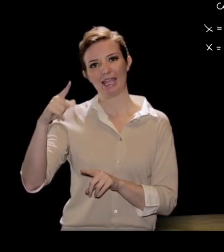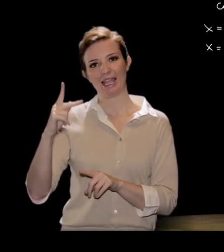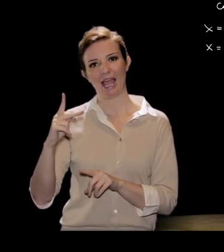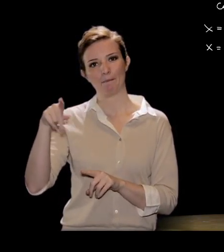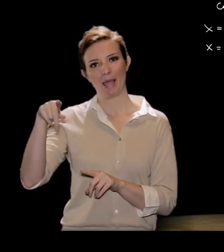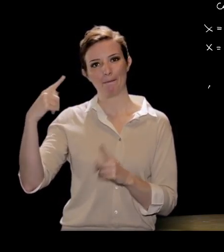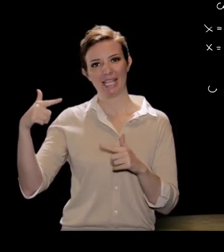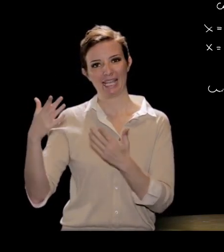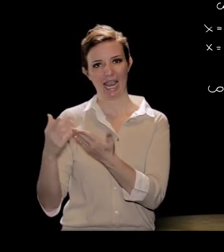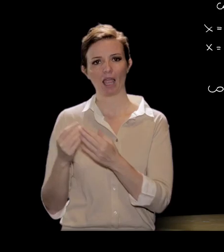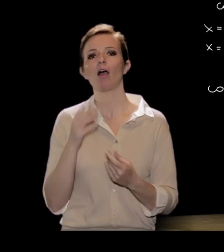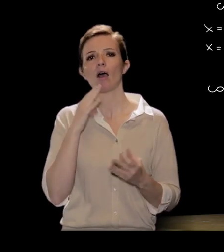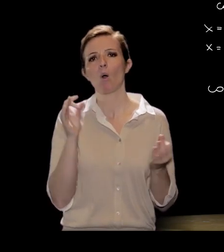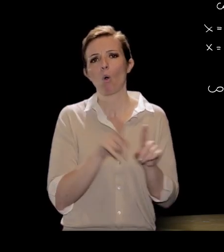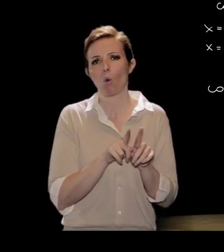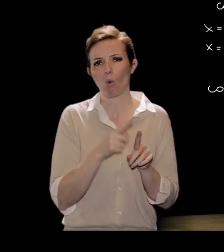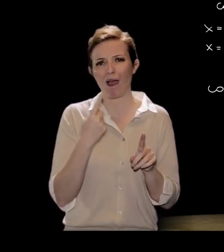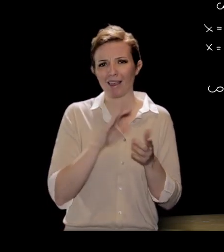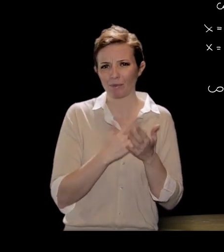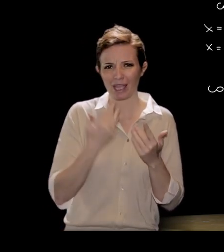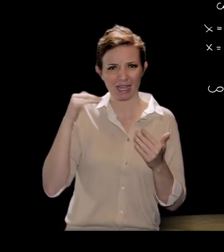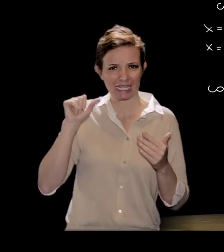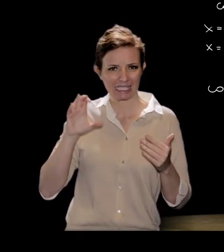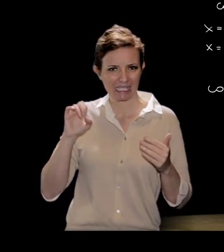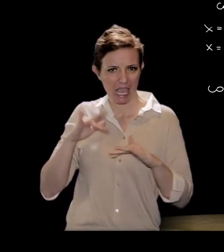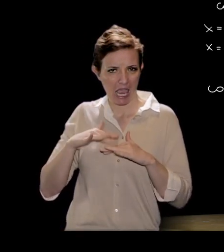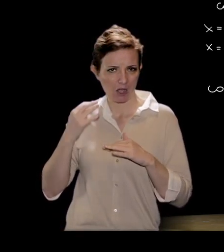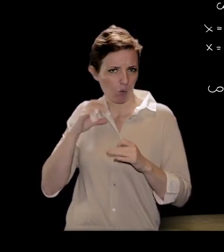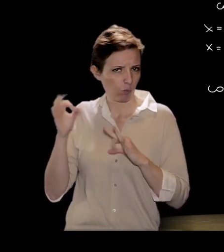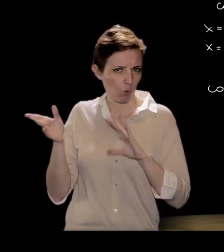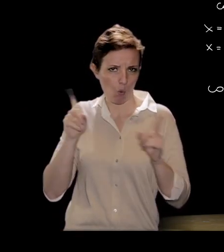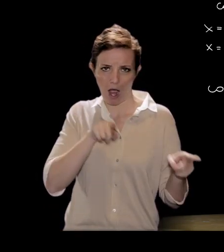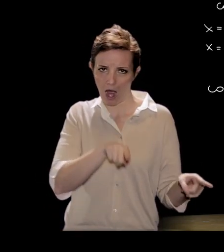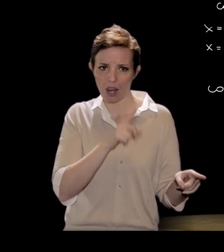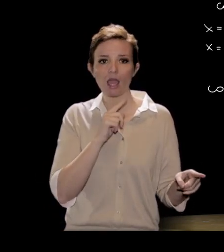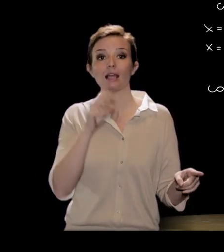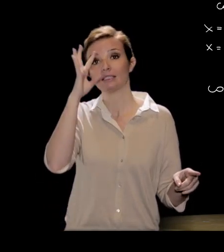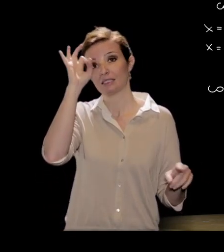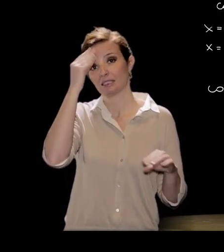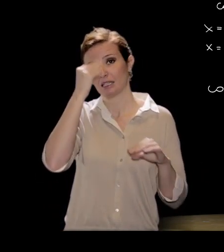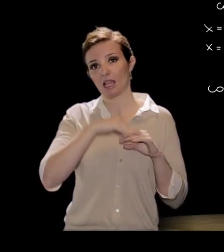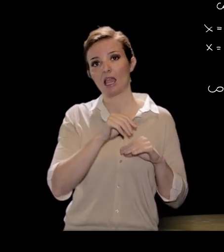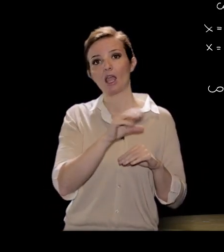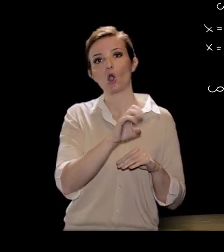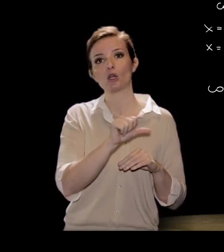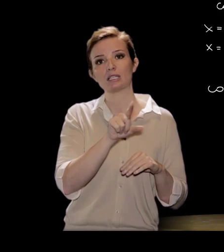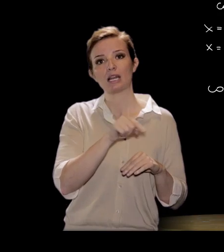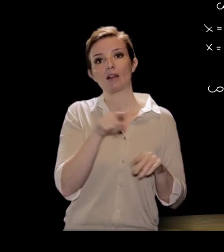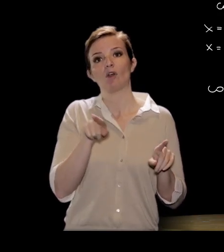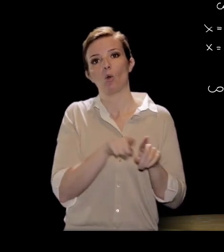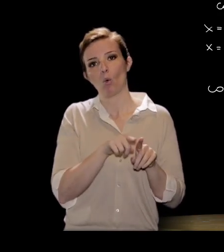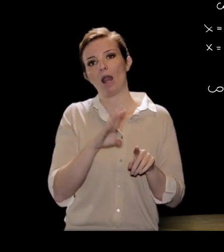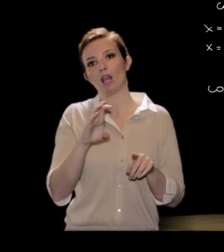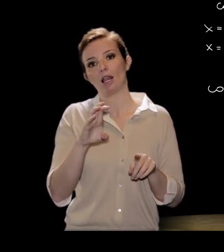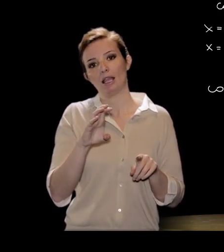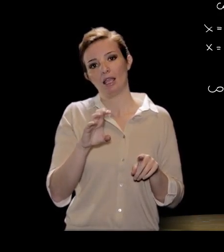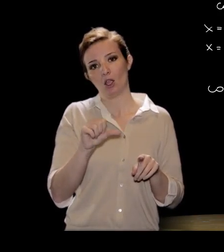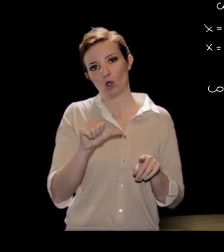Analogamente a quanto fatto per il fila e seno, se avessimo coseno α uguale coseno β, le soluzioni possono essere